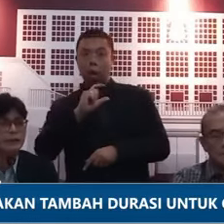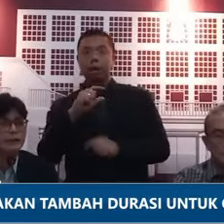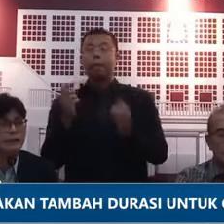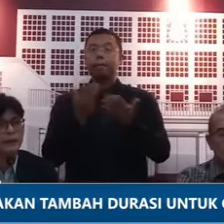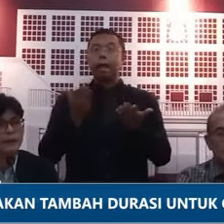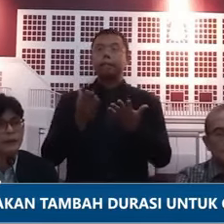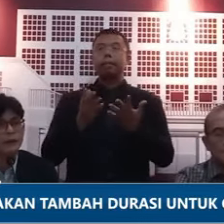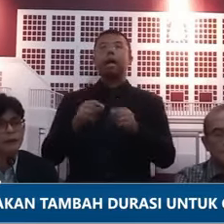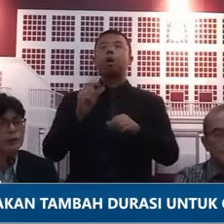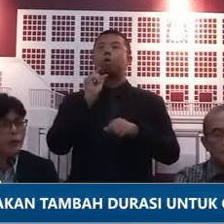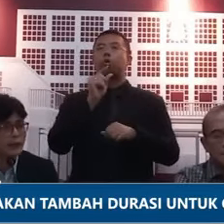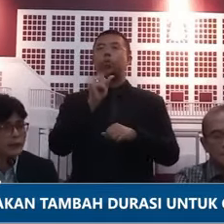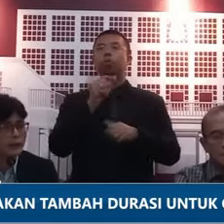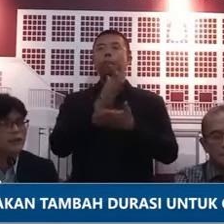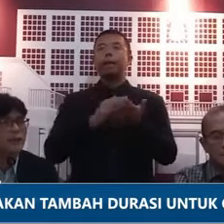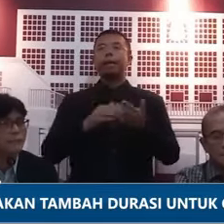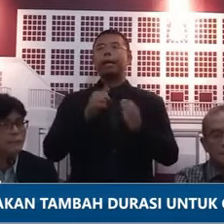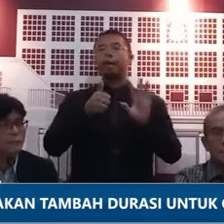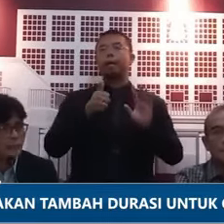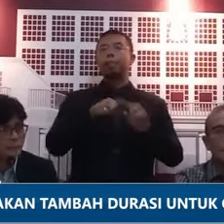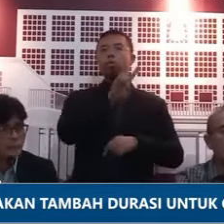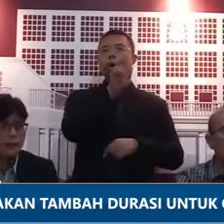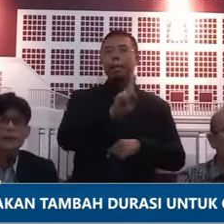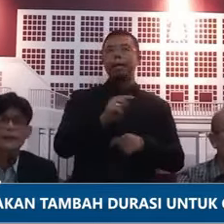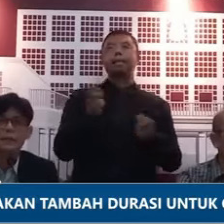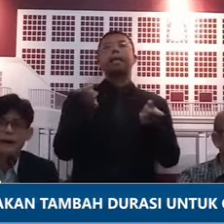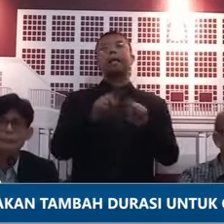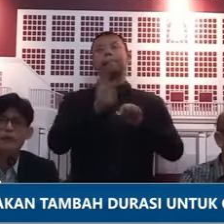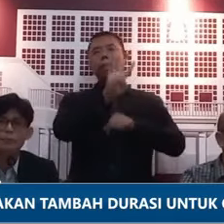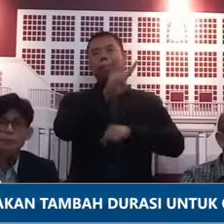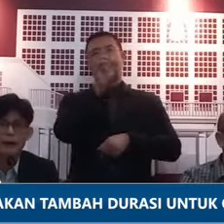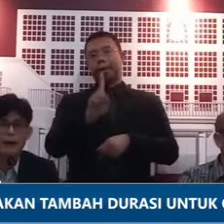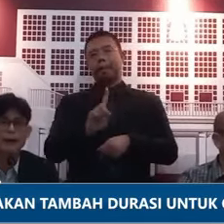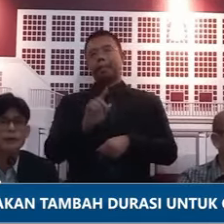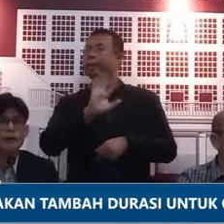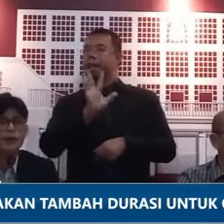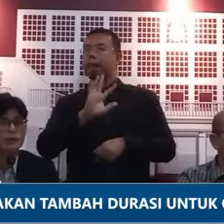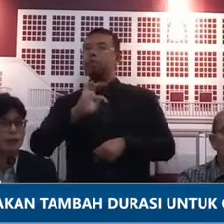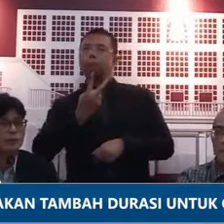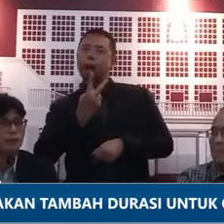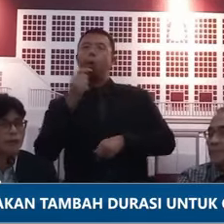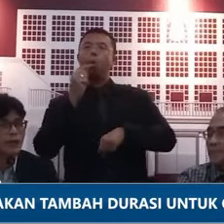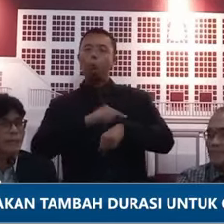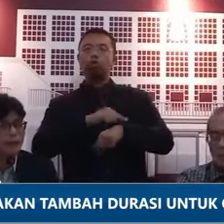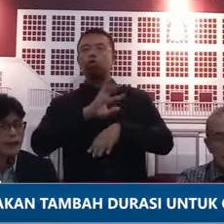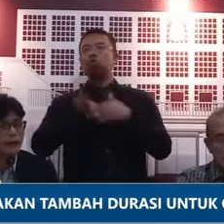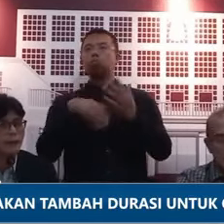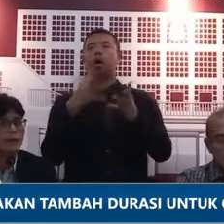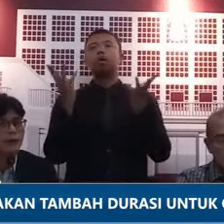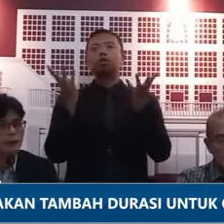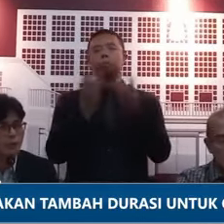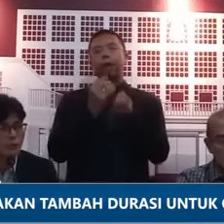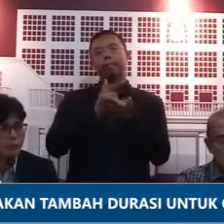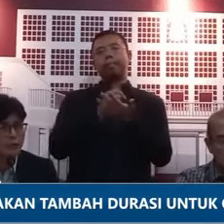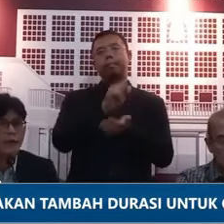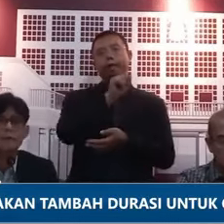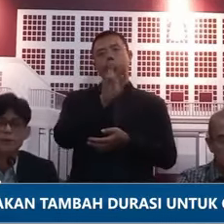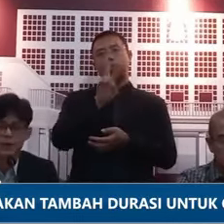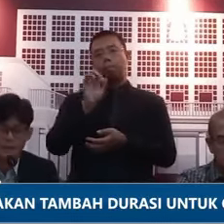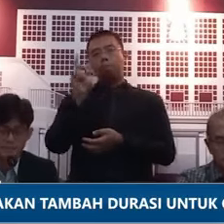tinggi. Berdasarkan data KPU RI, tayangan debat telah menjangkau 394 juta penonton atau rata-rata ada lebih dari